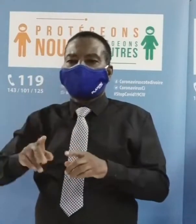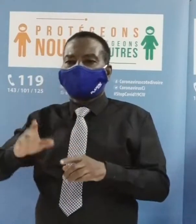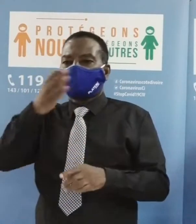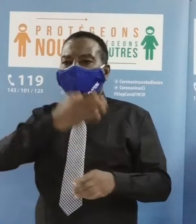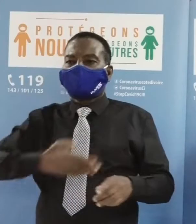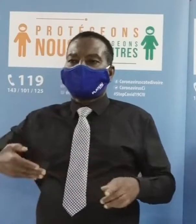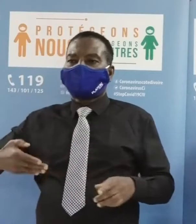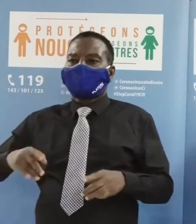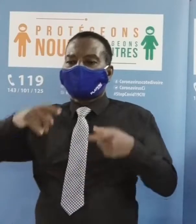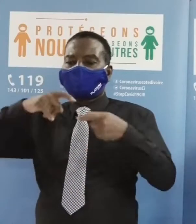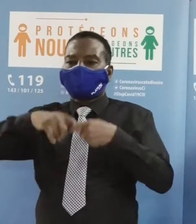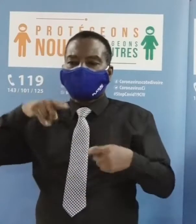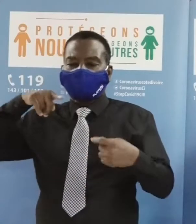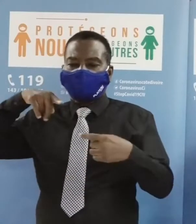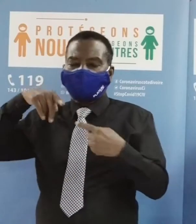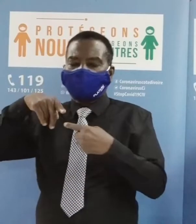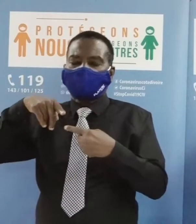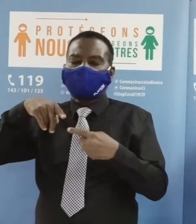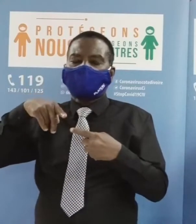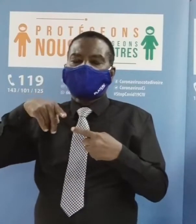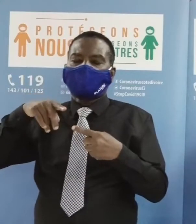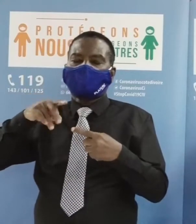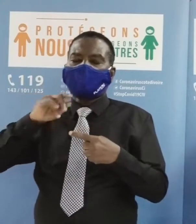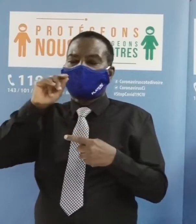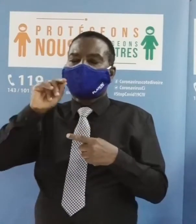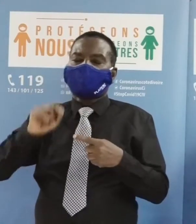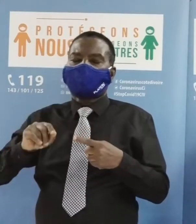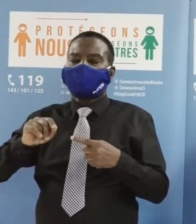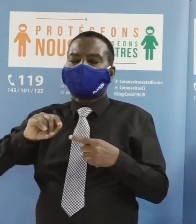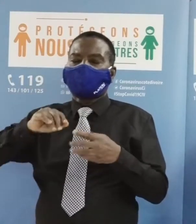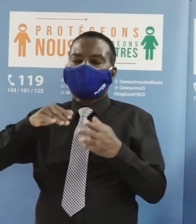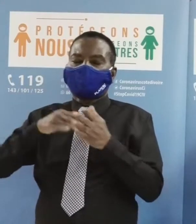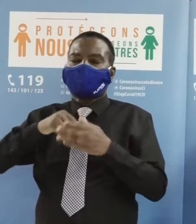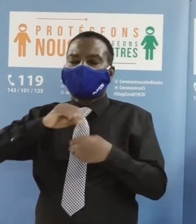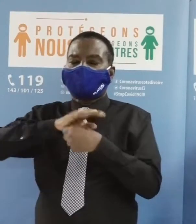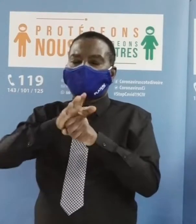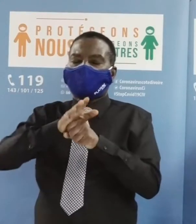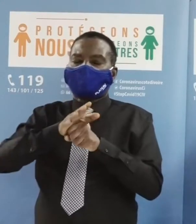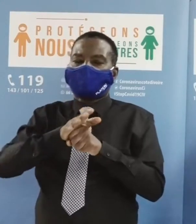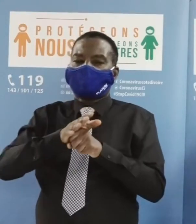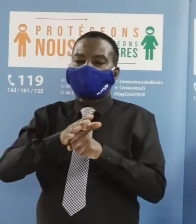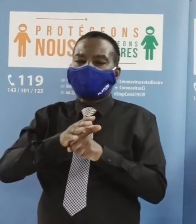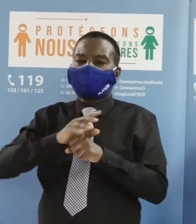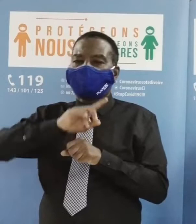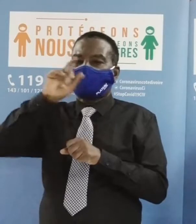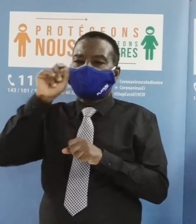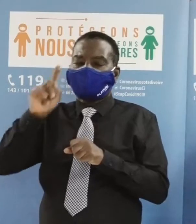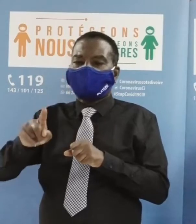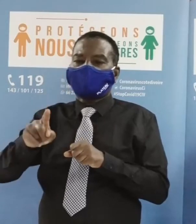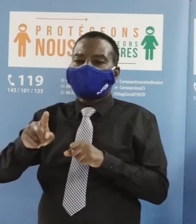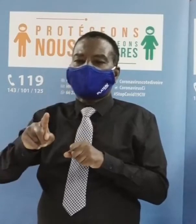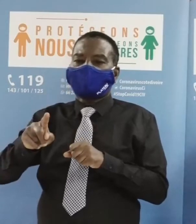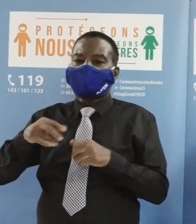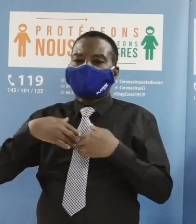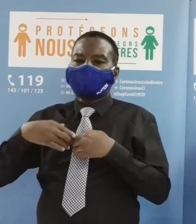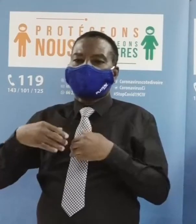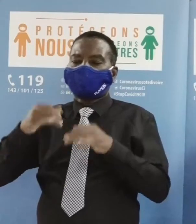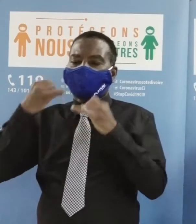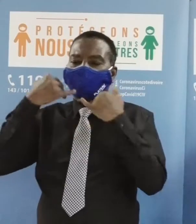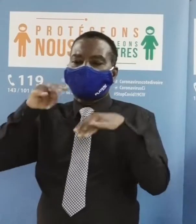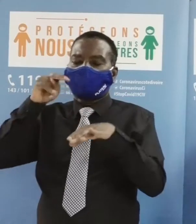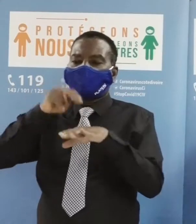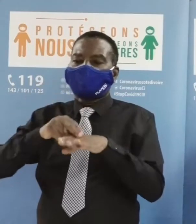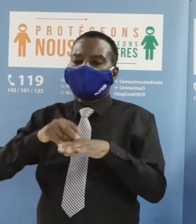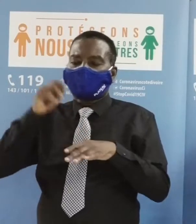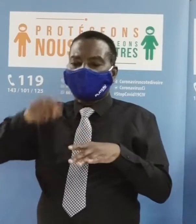liées à la lutte donc contre lacko ville dix neuf questions ayant trait à l'information